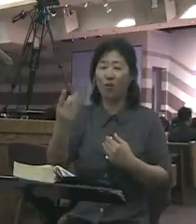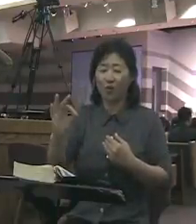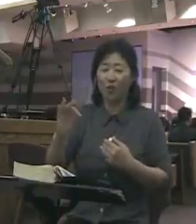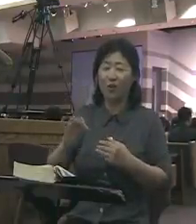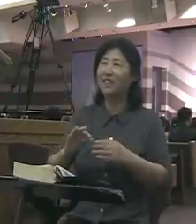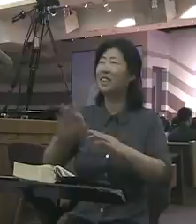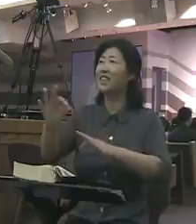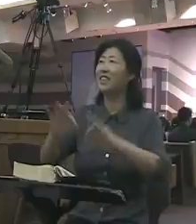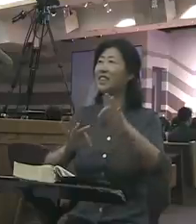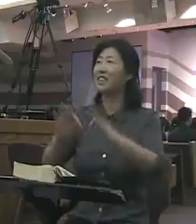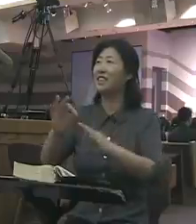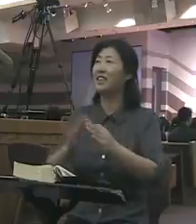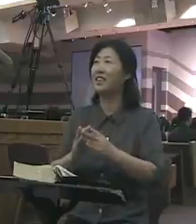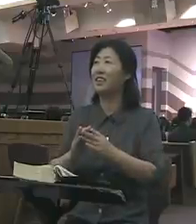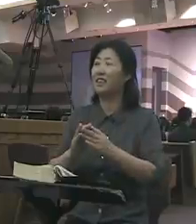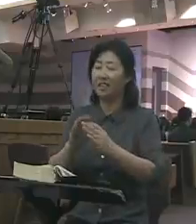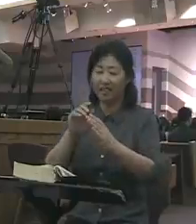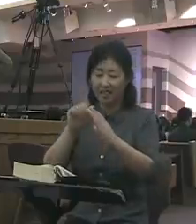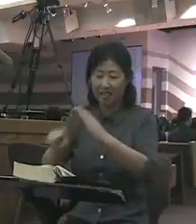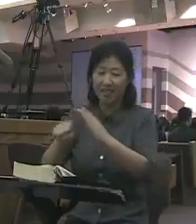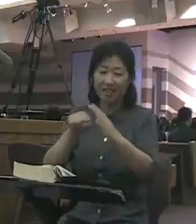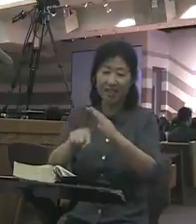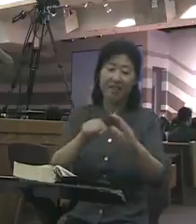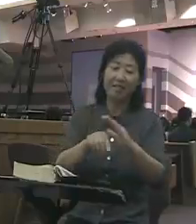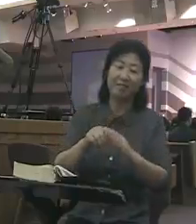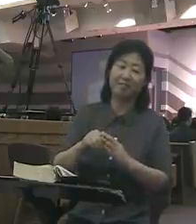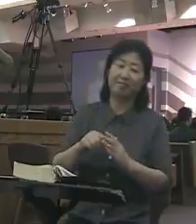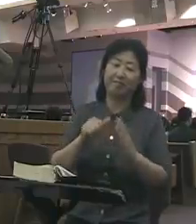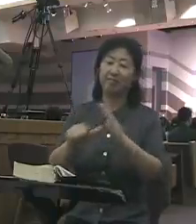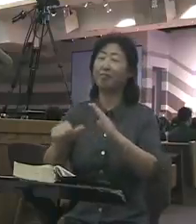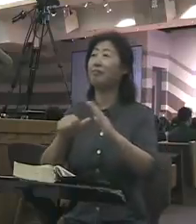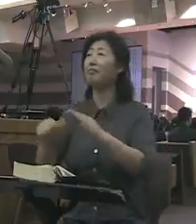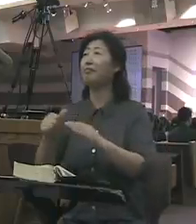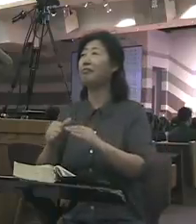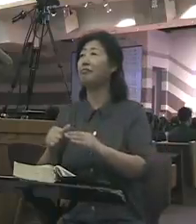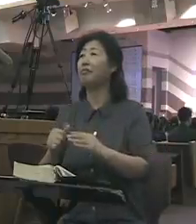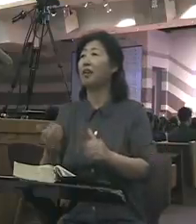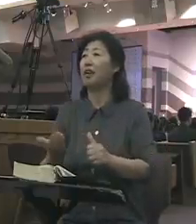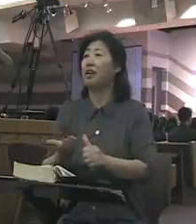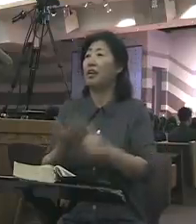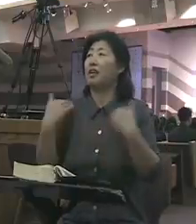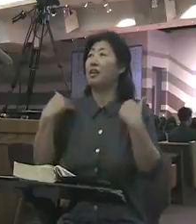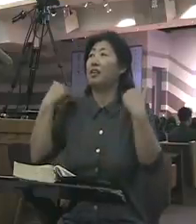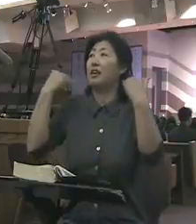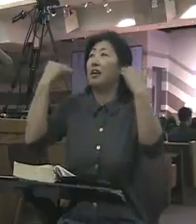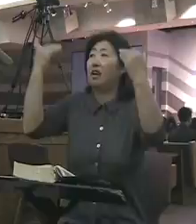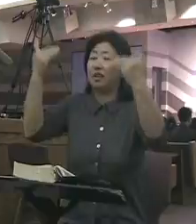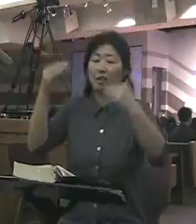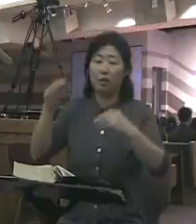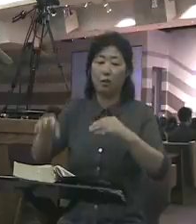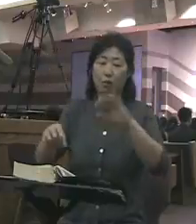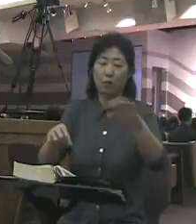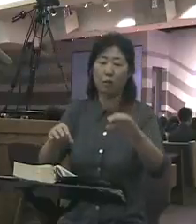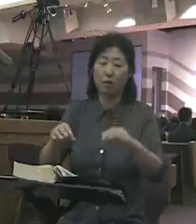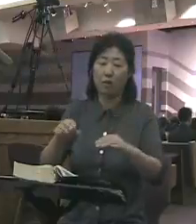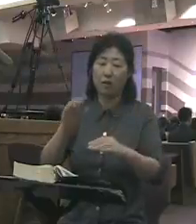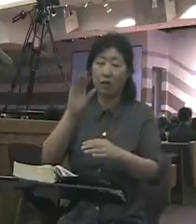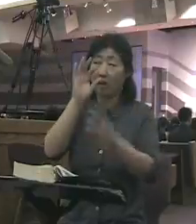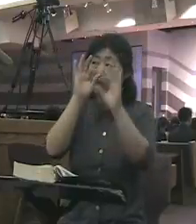이렇게 방문하게 되었습니다. 꼭 한번 제가 자랐던 곳을 꼭 가고 싶었어요. 가서 이렇게